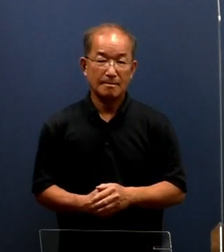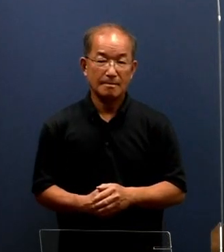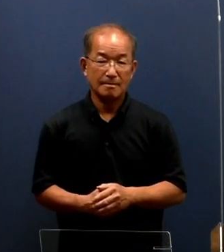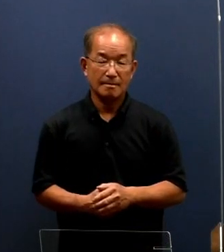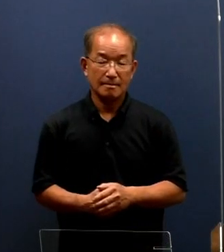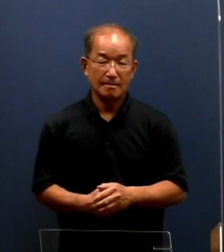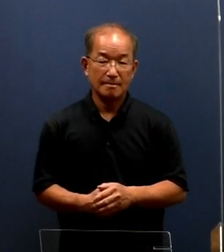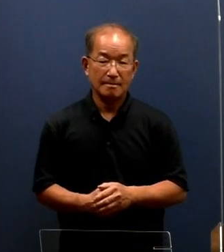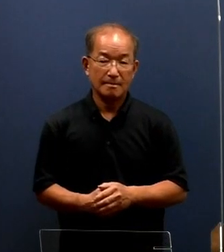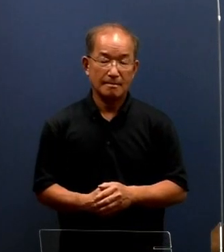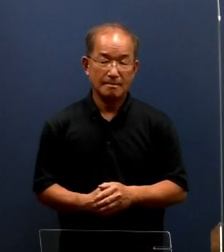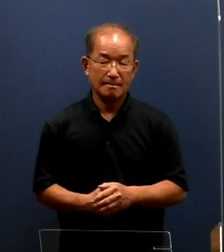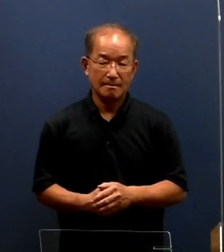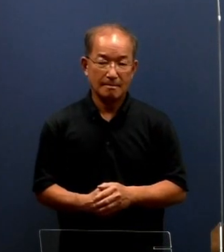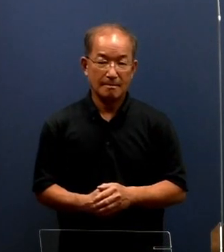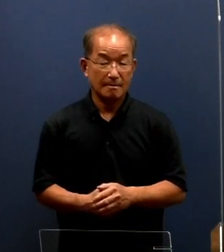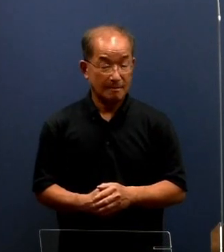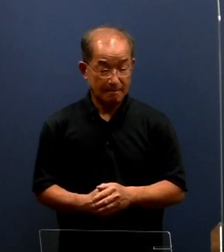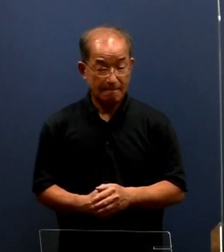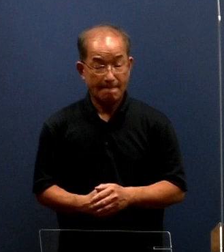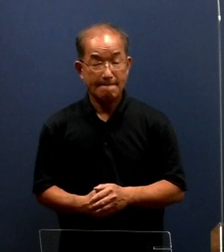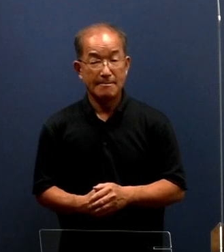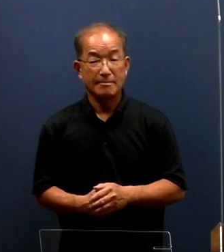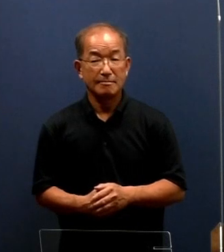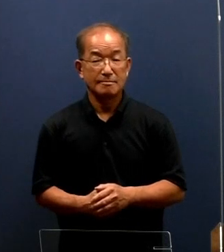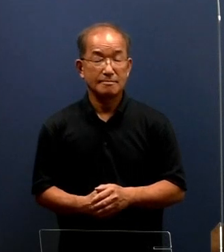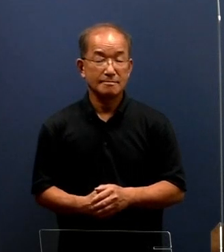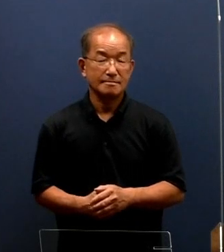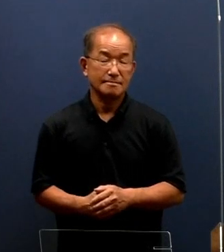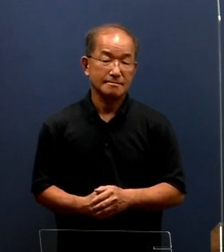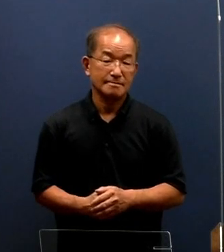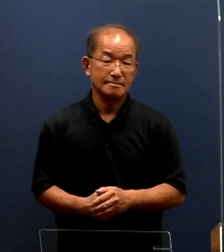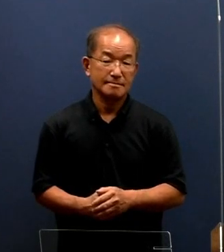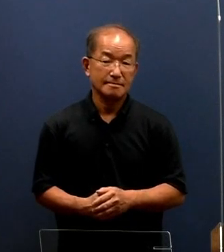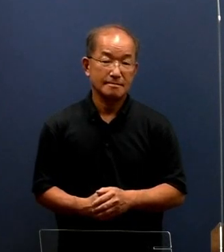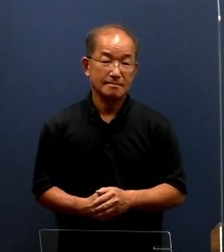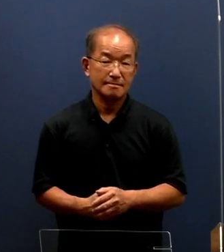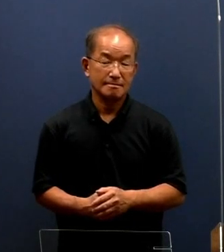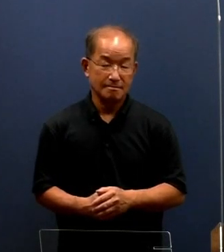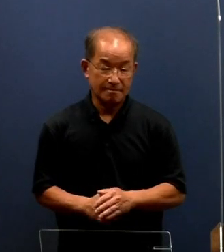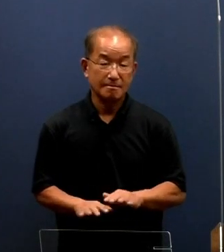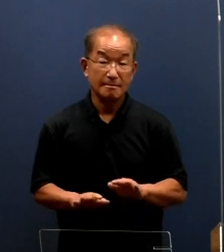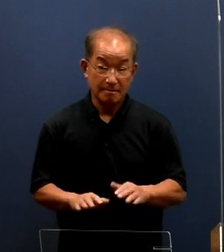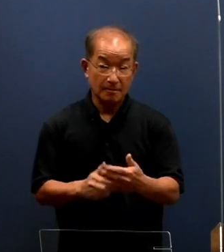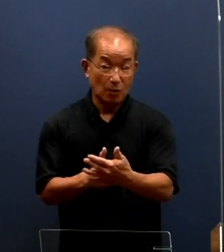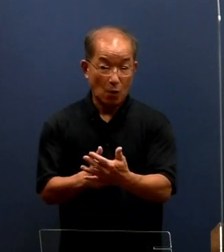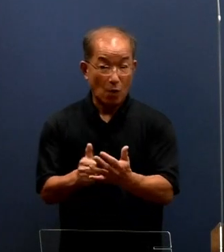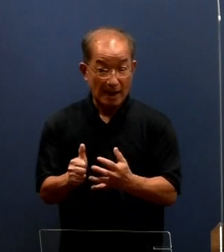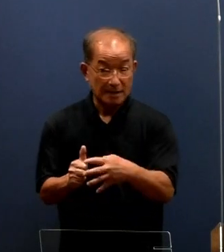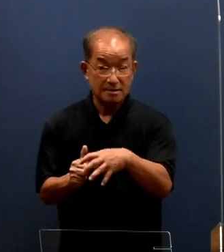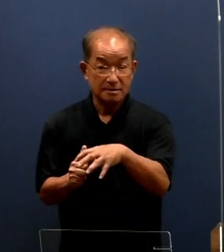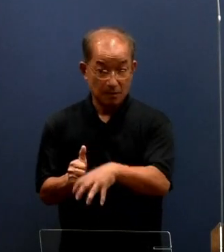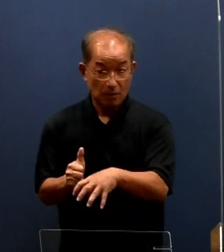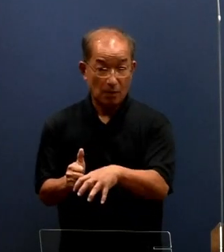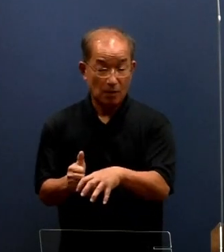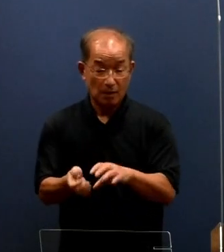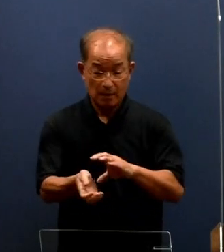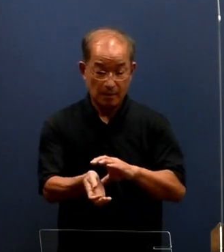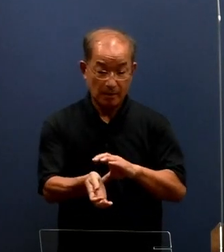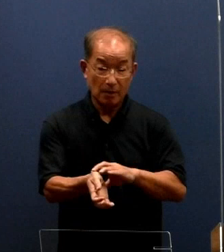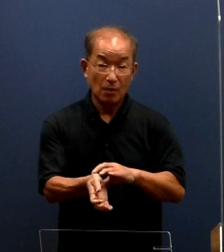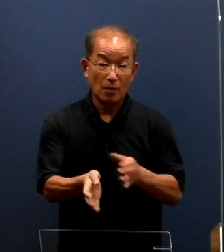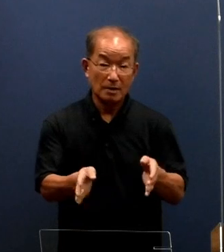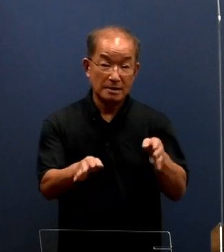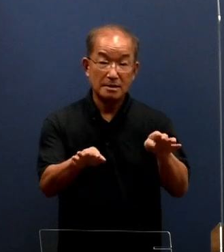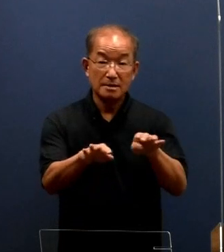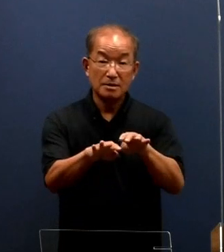それは申し訳ないけども、はっきり申し上げますけども、保健所とか病院、まあ、医療